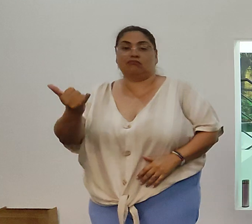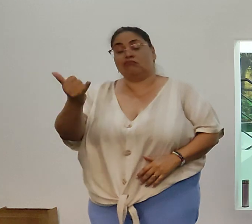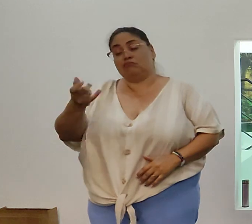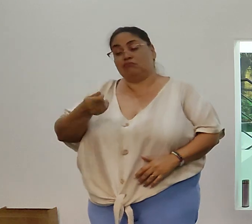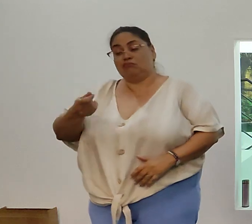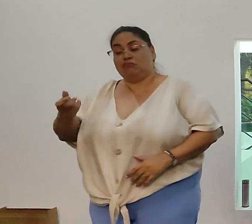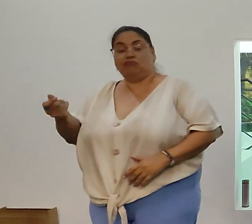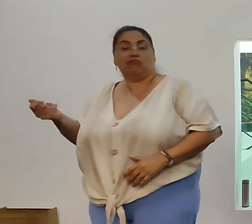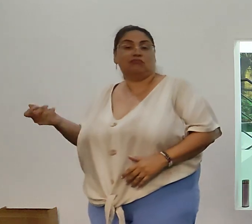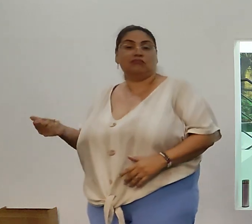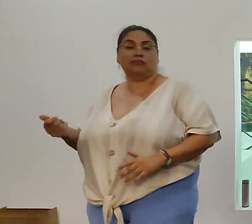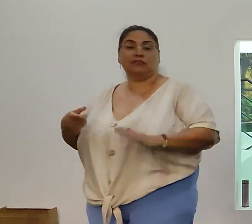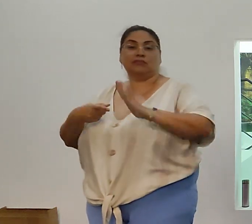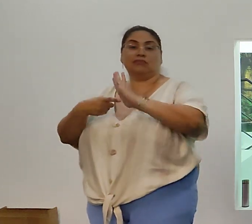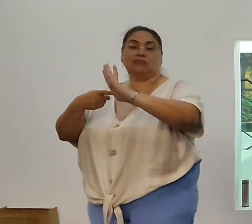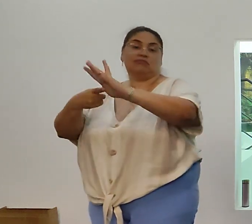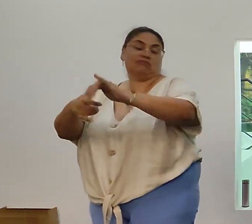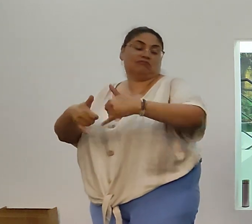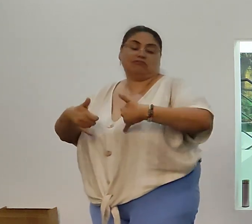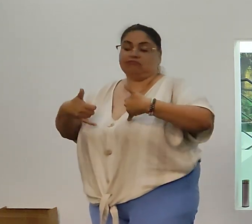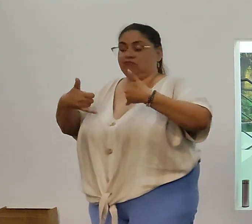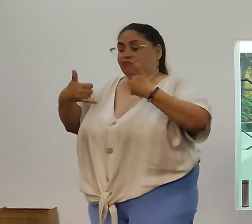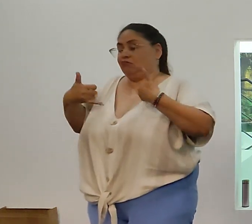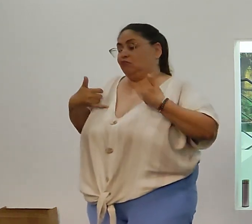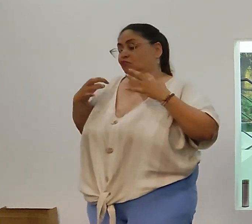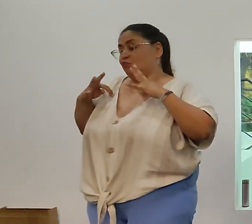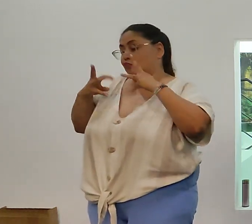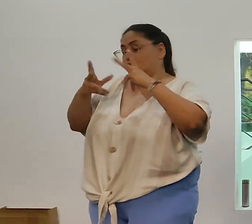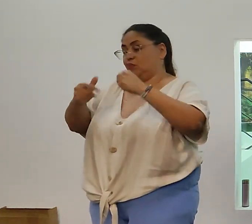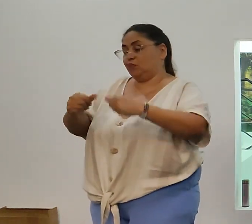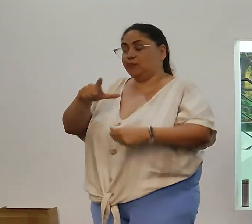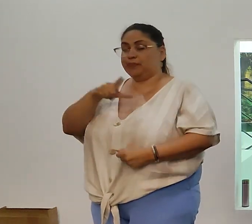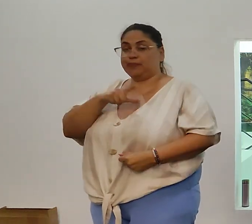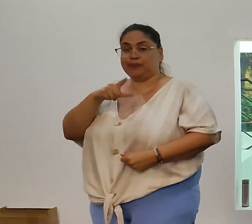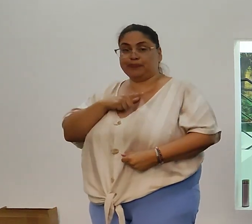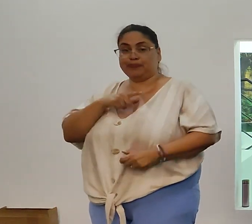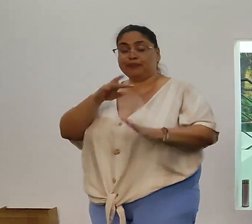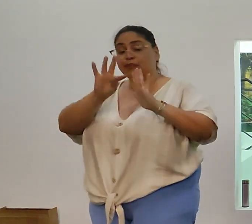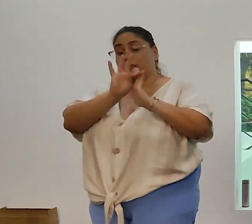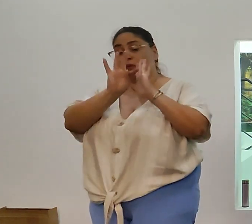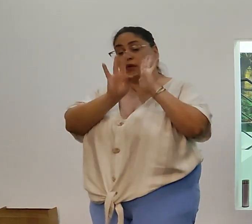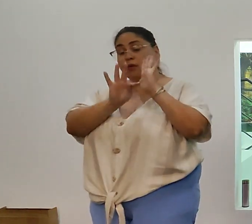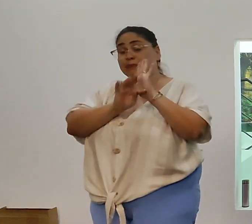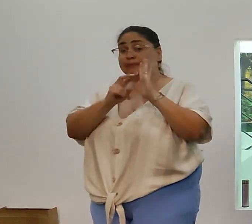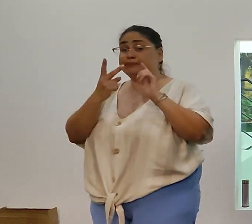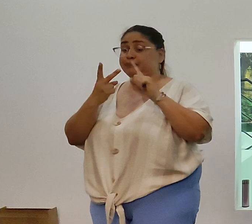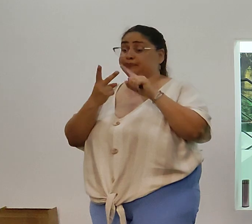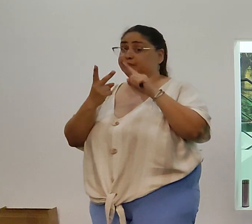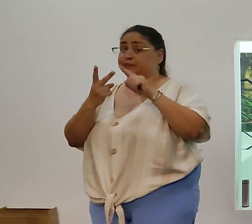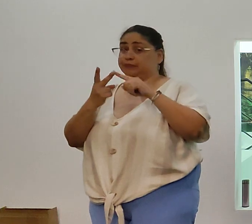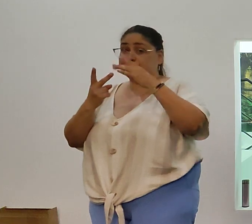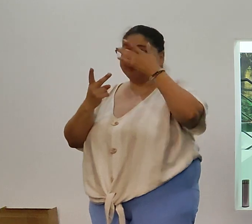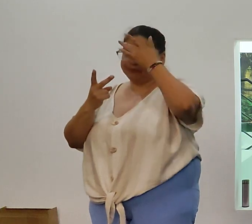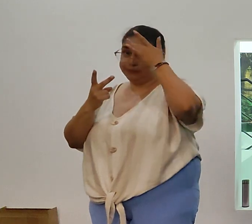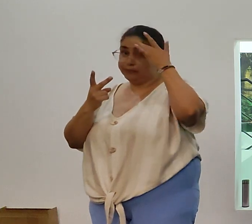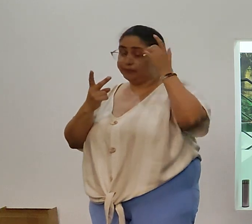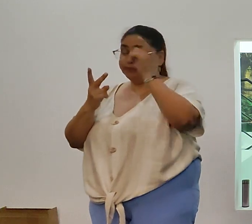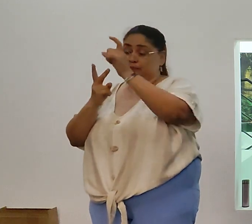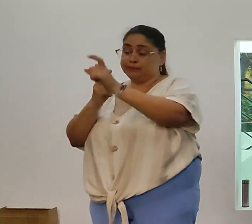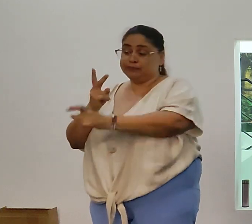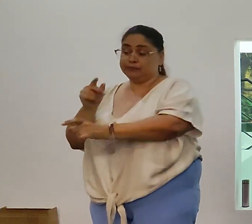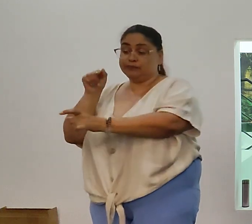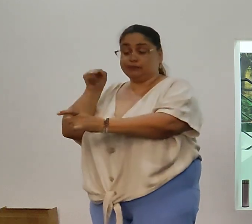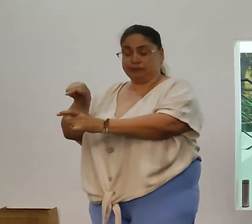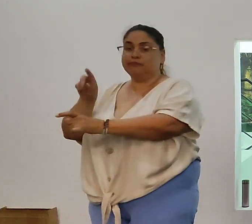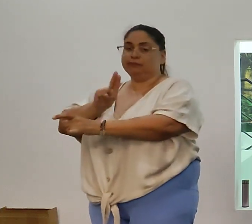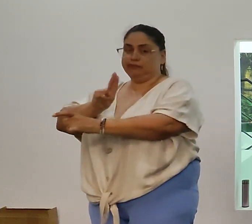tinha, esbanjando e ostentando tudo que ele tinha. Agora o texto ele nos apresenta um segundo personagem e esse Jesus dá um